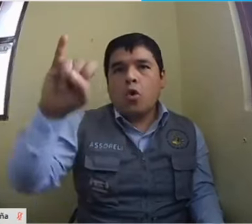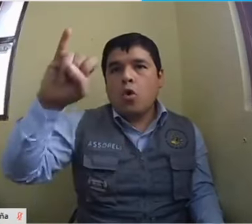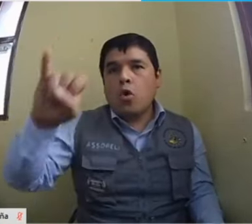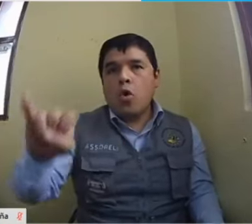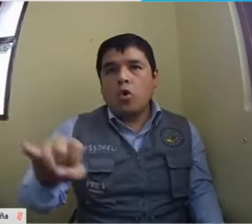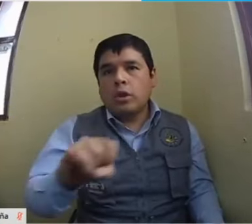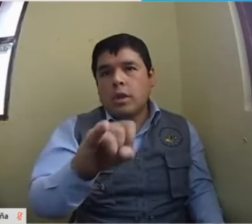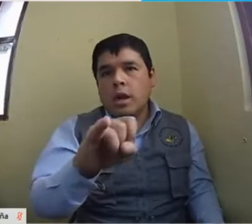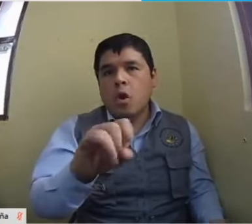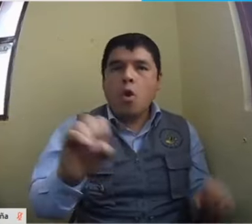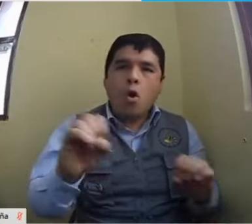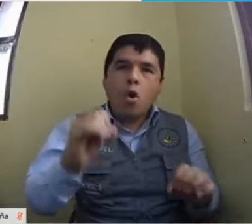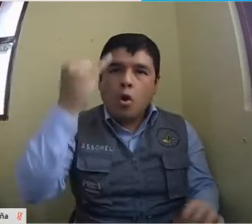J,